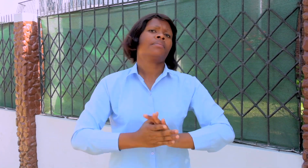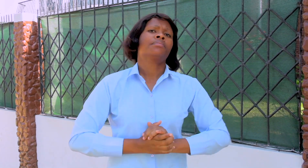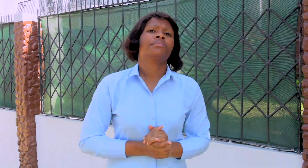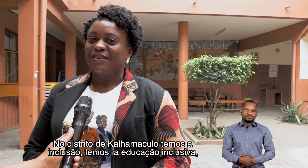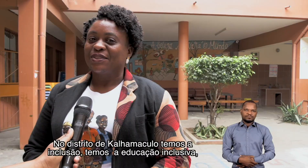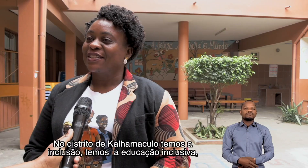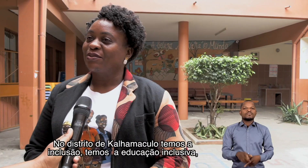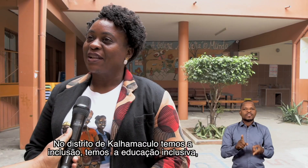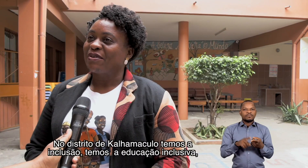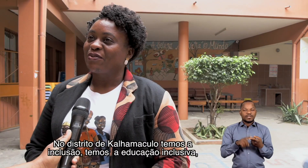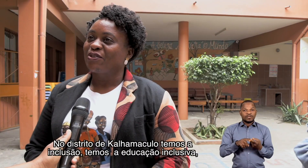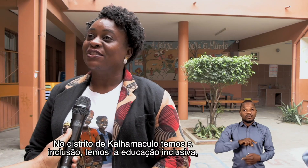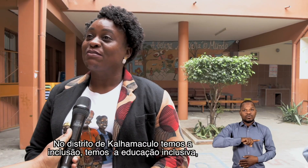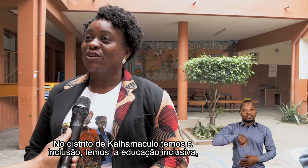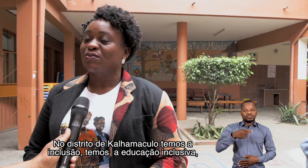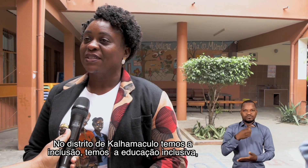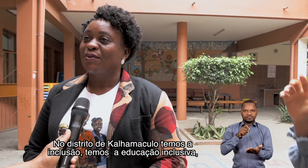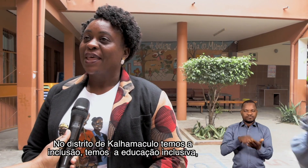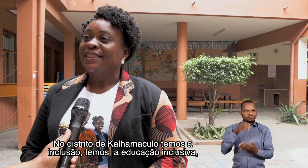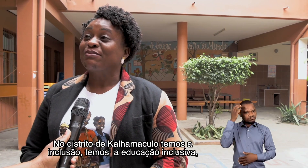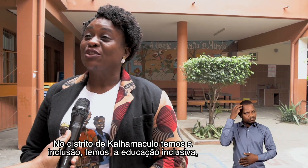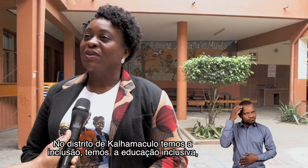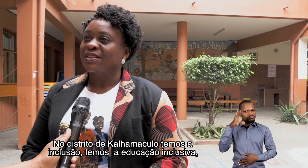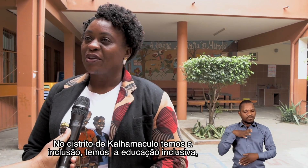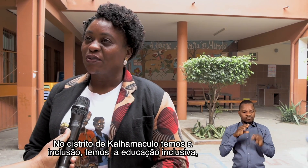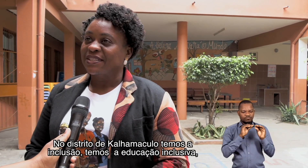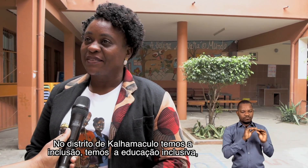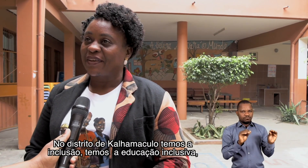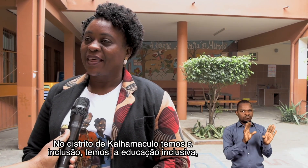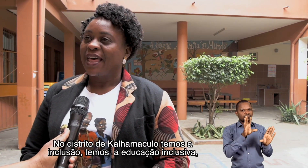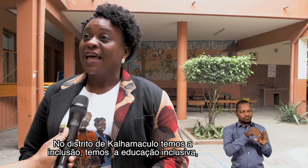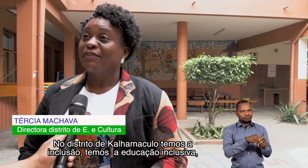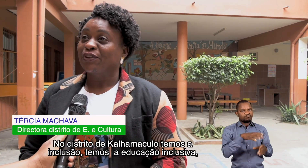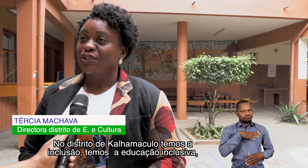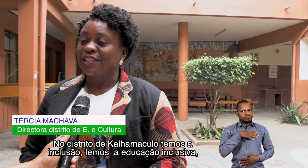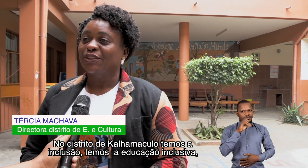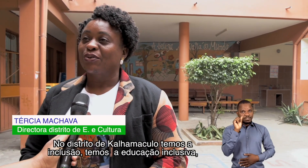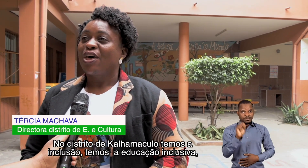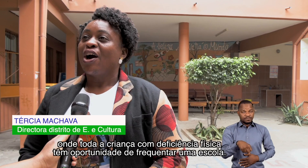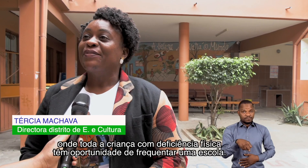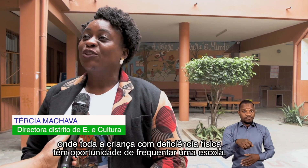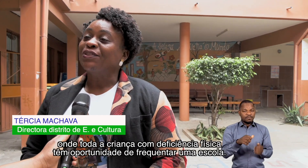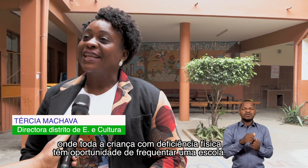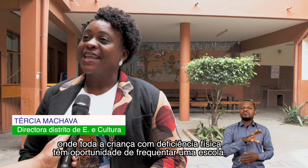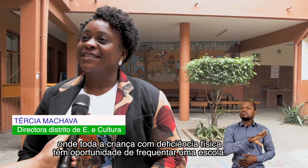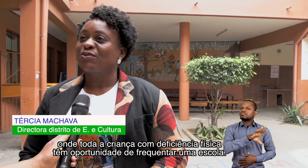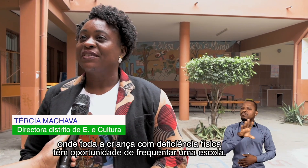No Distrito Caxiamanculo, nós temos inclusão, temos educação inclusiva a nível distrito, onde é que toda criança com